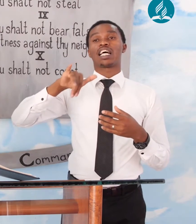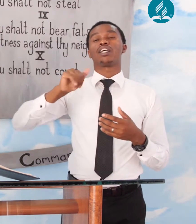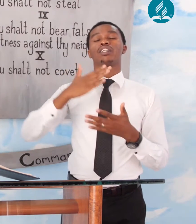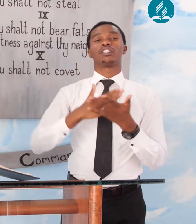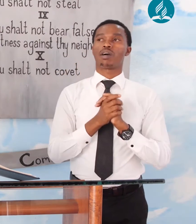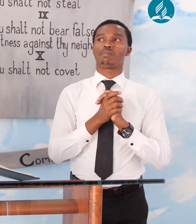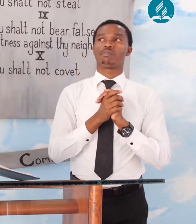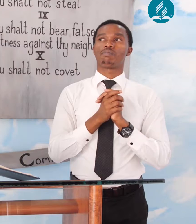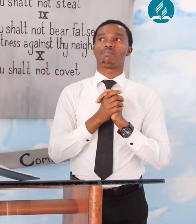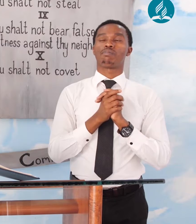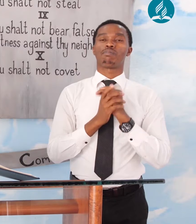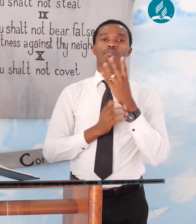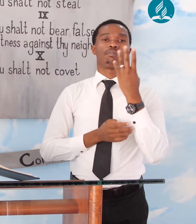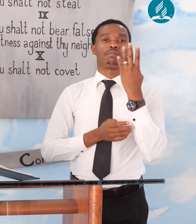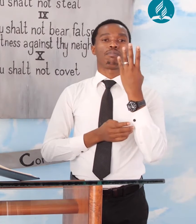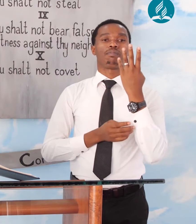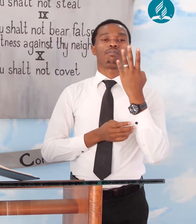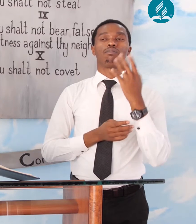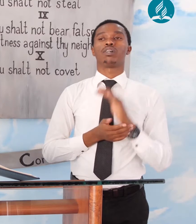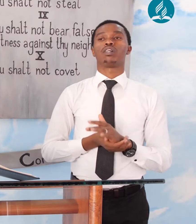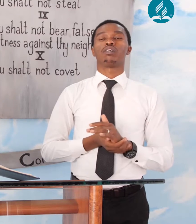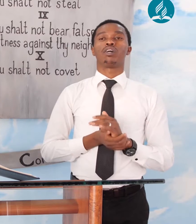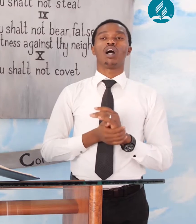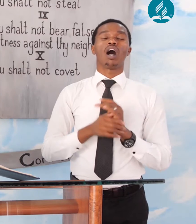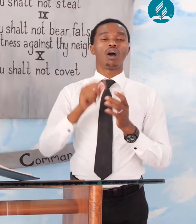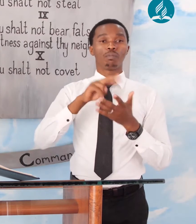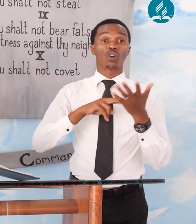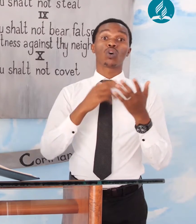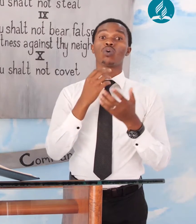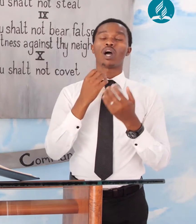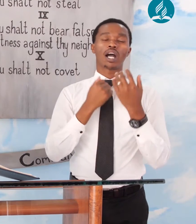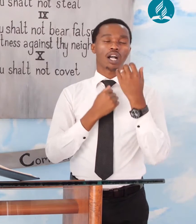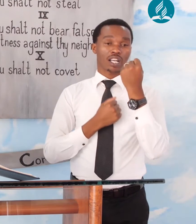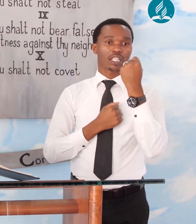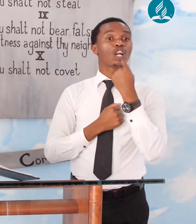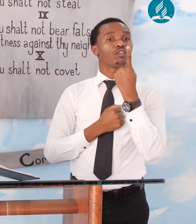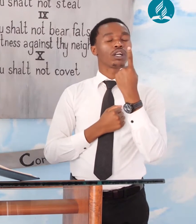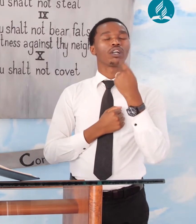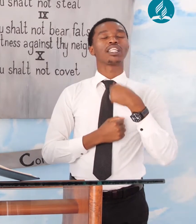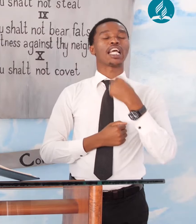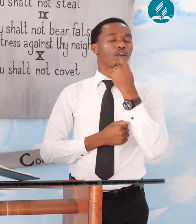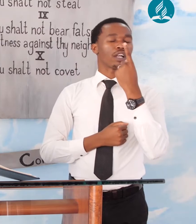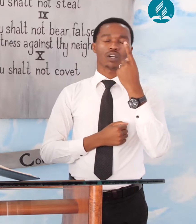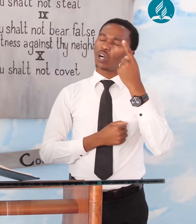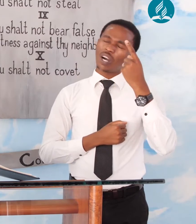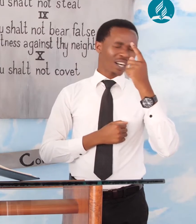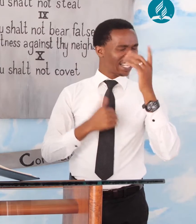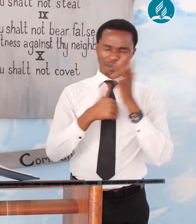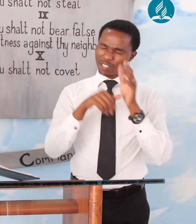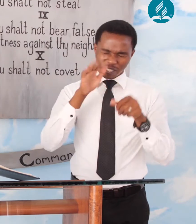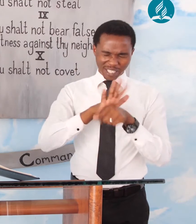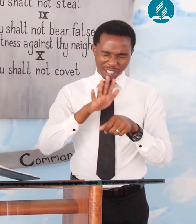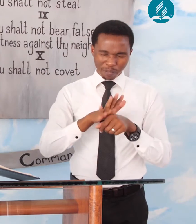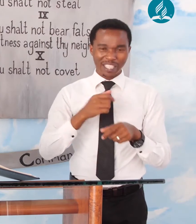ku murongo wa kane umurongo wa gatanu haravuga ngo maze ndavuga nti ni ishyano ndapfuye